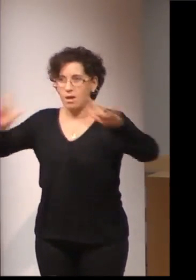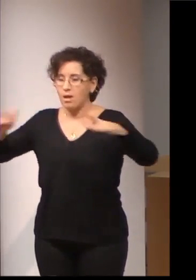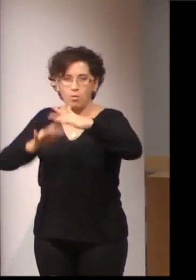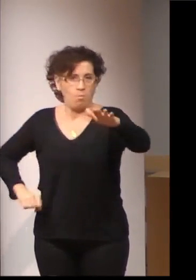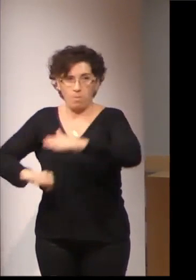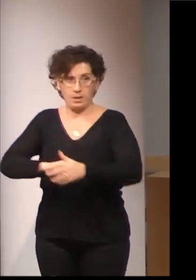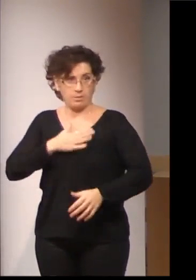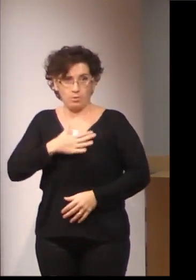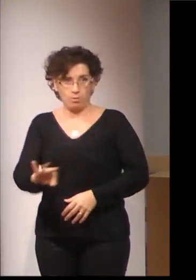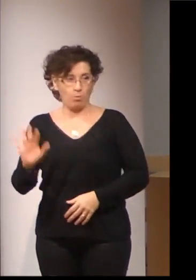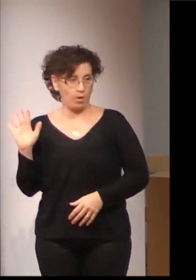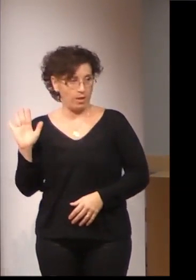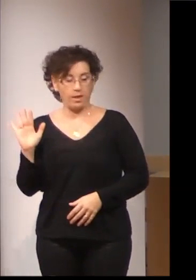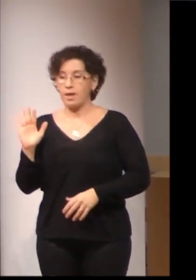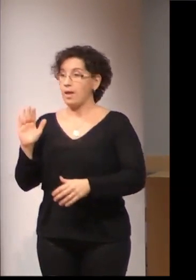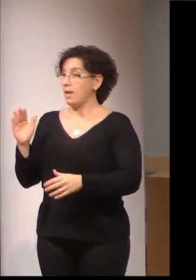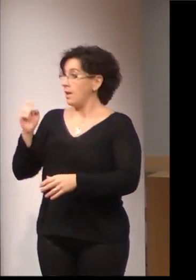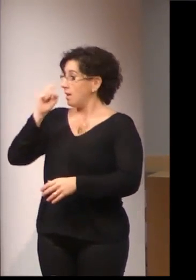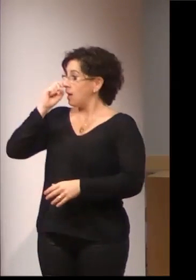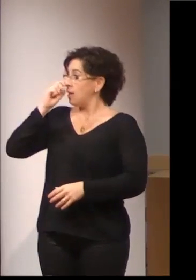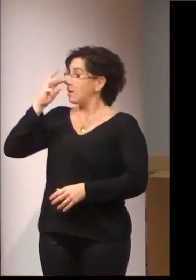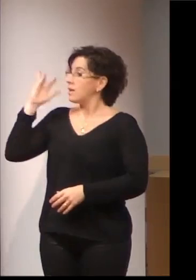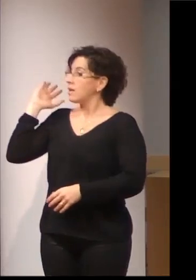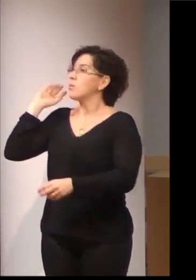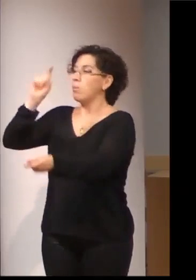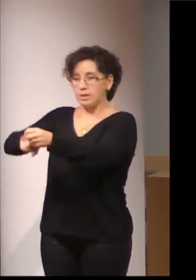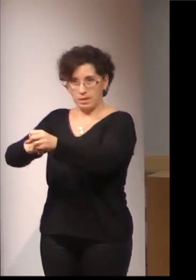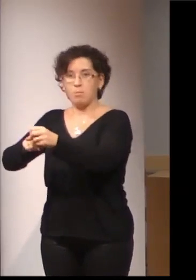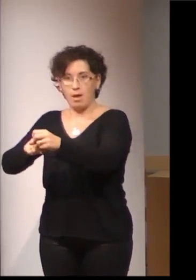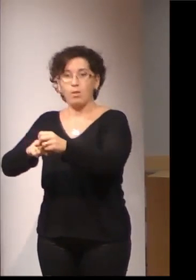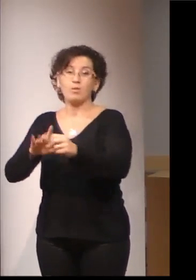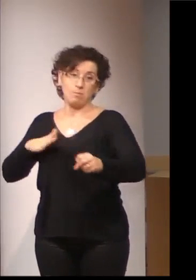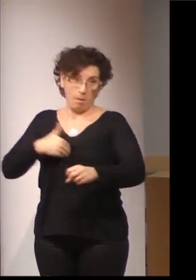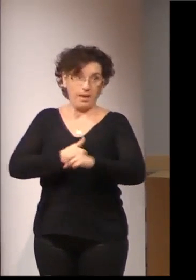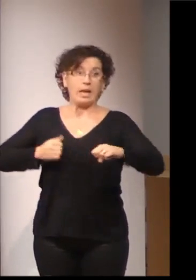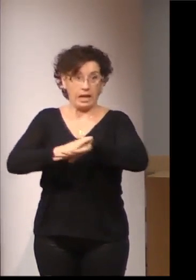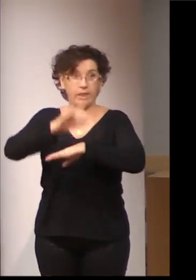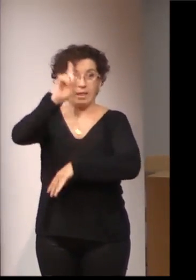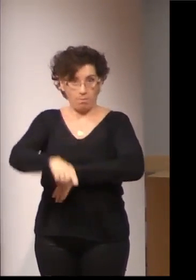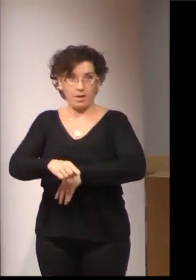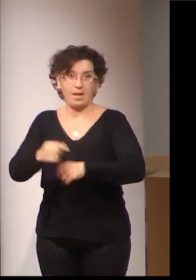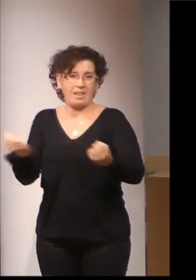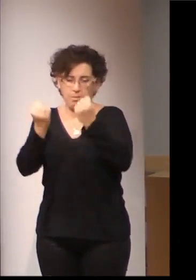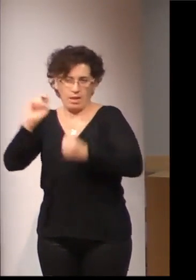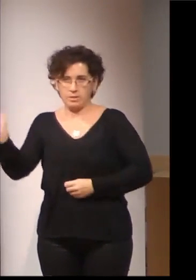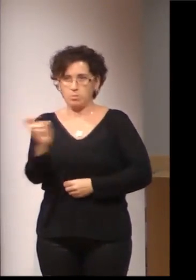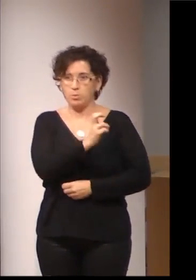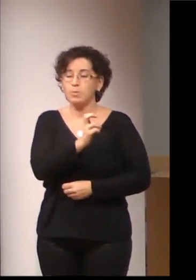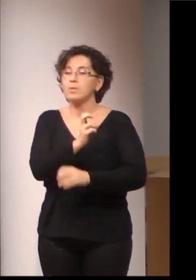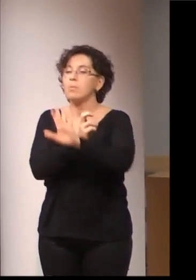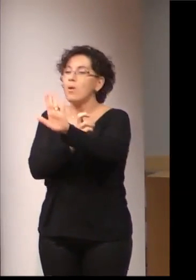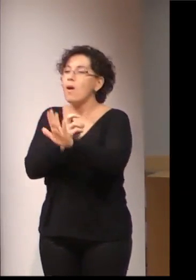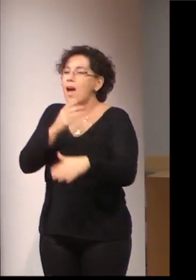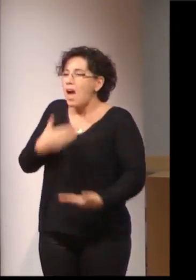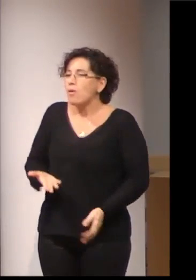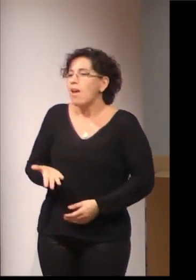Sobre todo en los últimos años, pues hemos participado en nombre de la red en distintas actividades. ¿Qué es lo que tenemos en este momento?